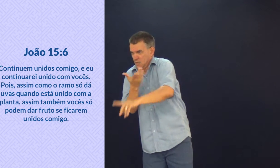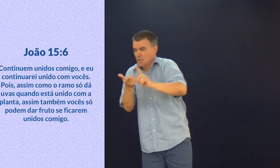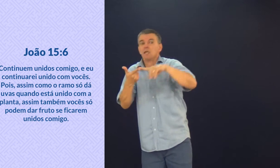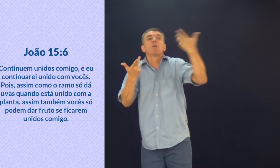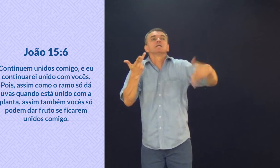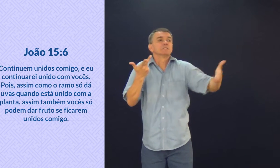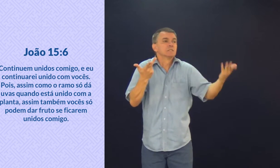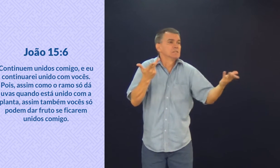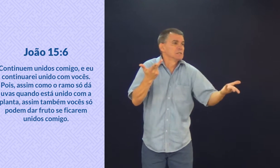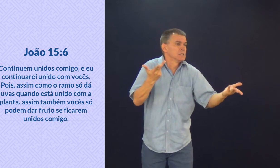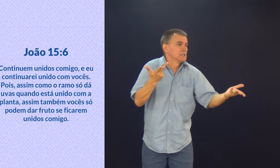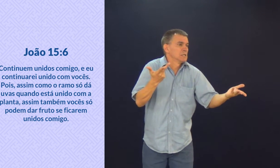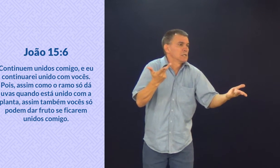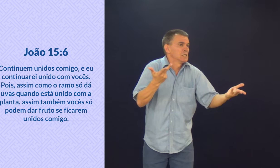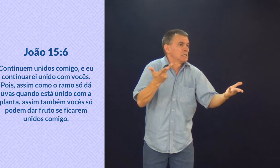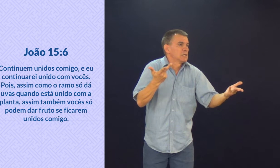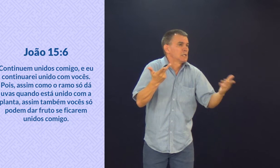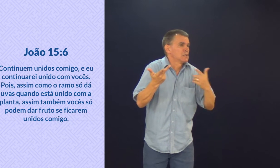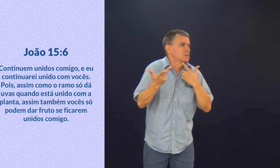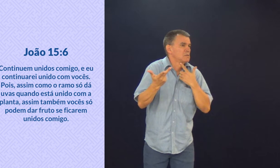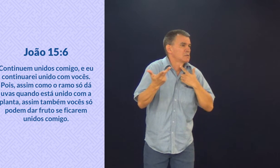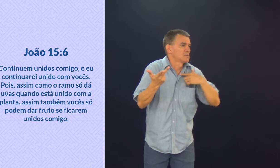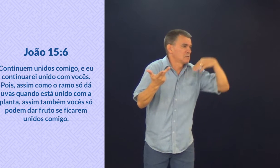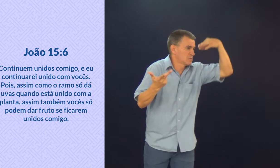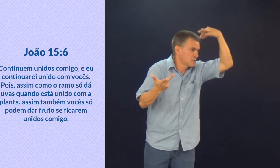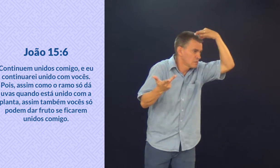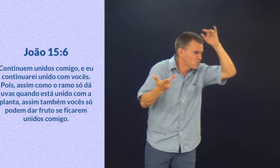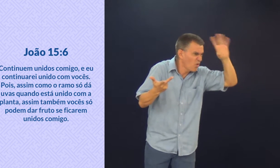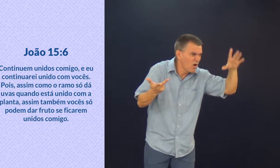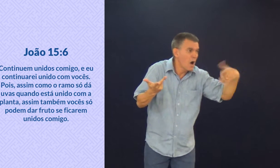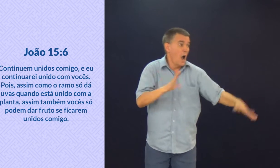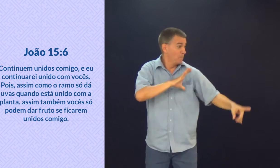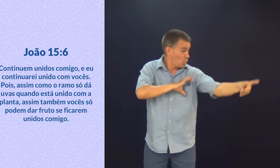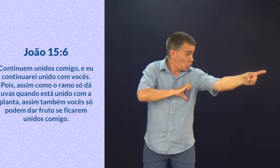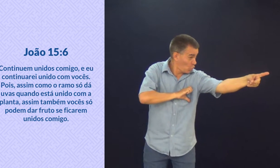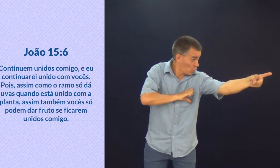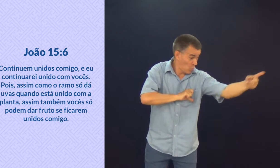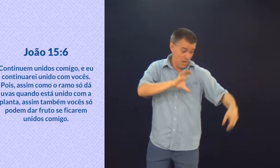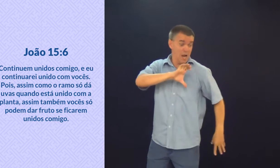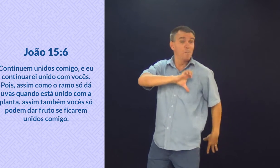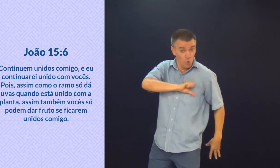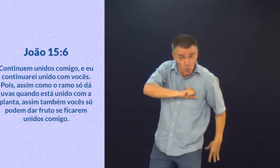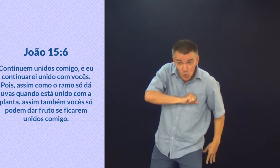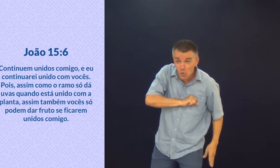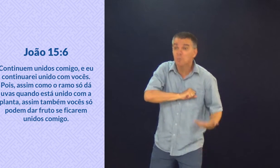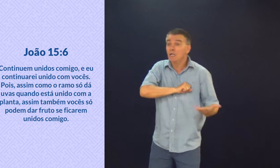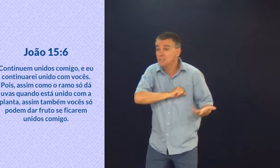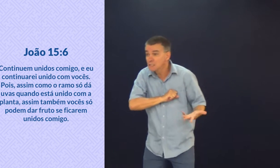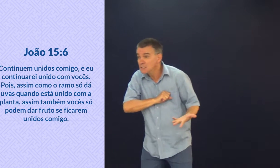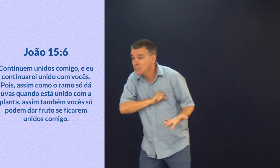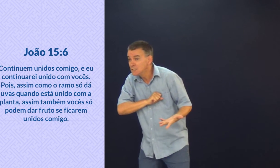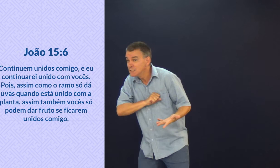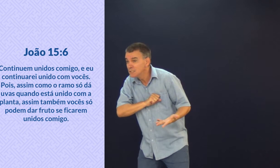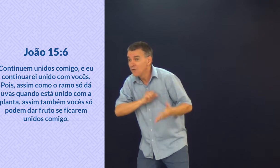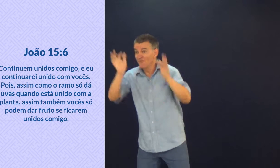gostosa o que você sente o espírito santo amor que